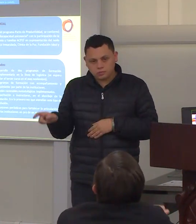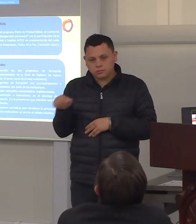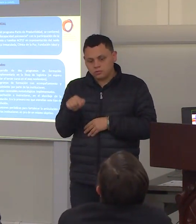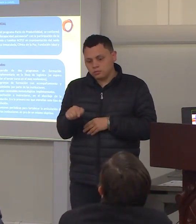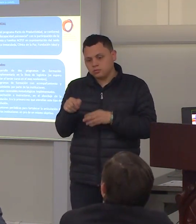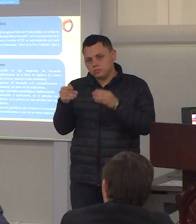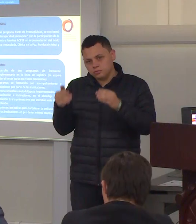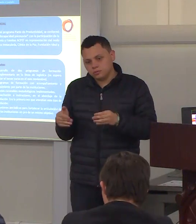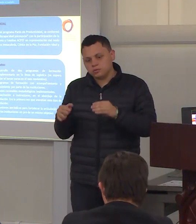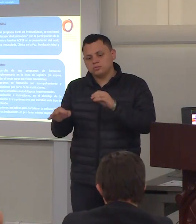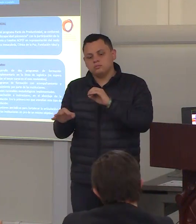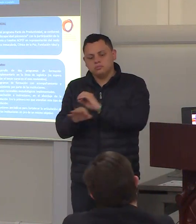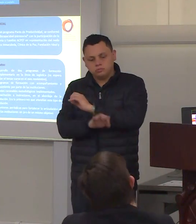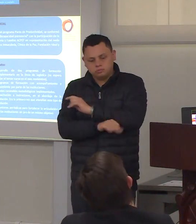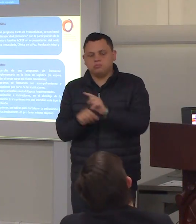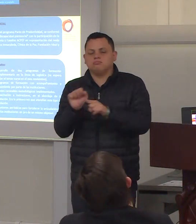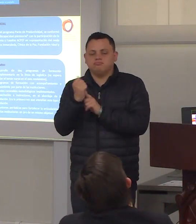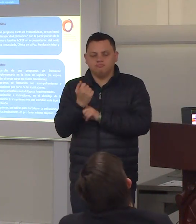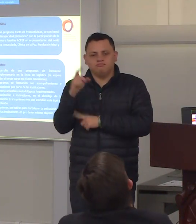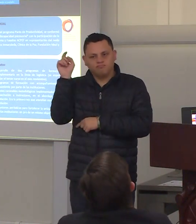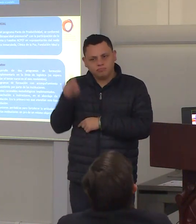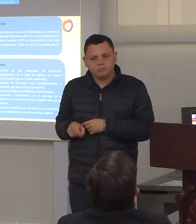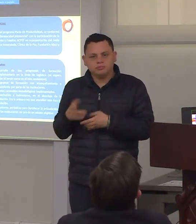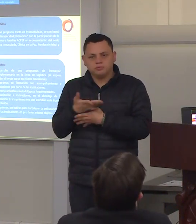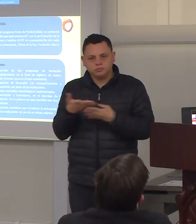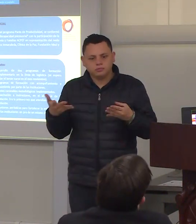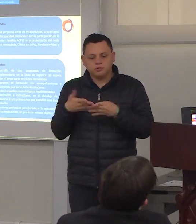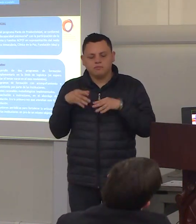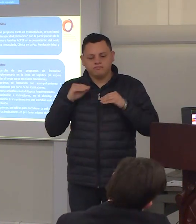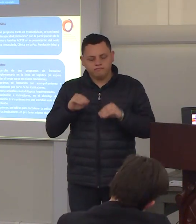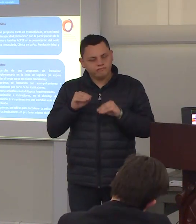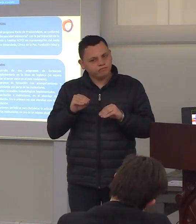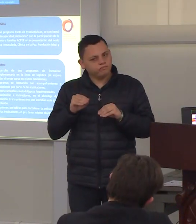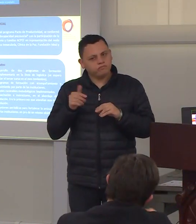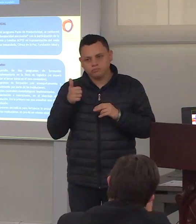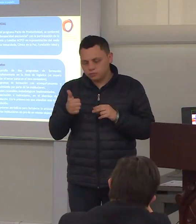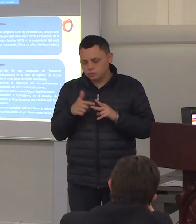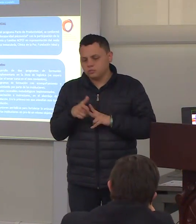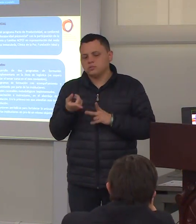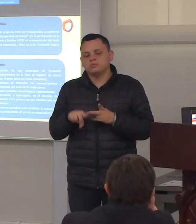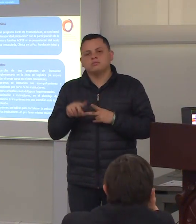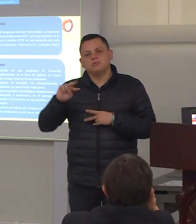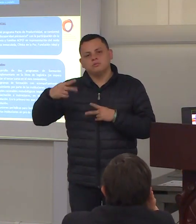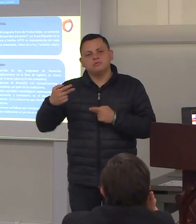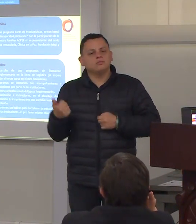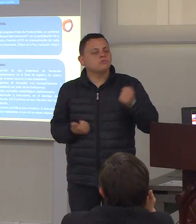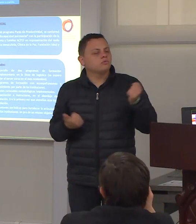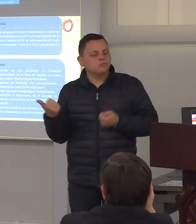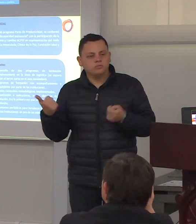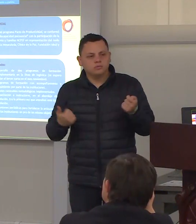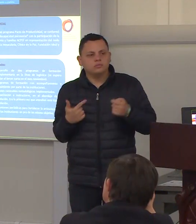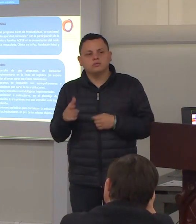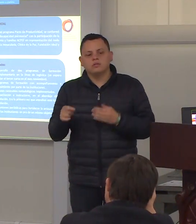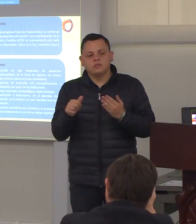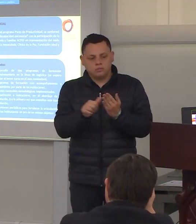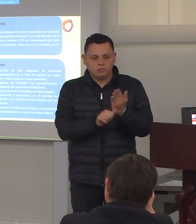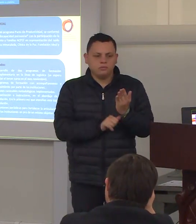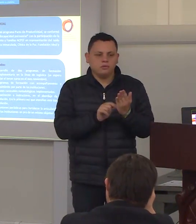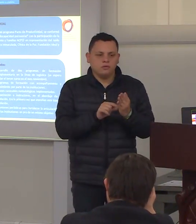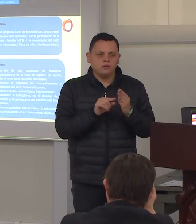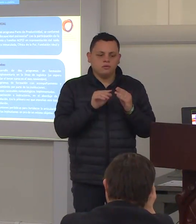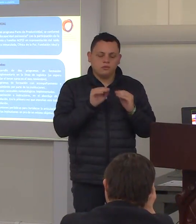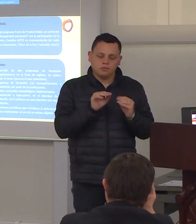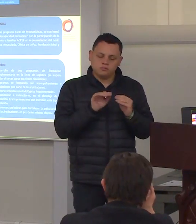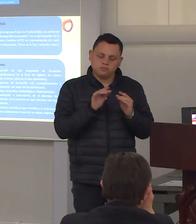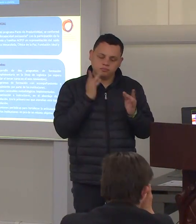psicosocial, primero, igual debíamos hacer mucha capacitación, segundo, teníamos que saber cuáles eran los programas de formación,